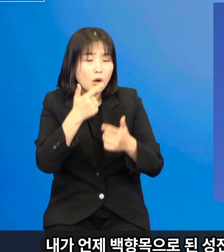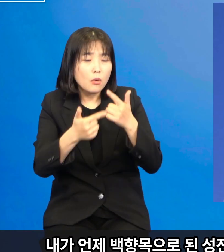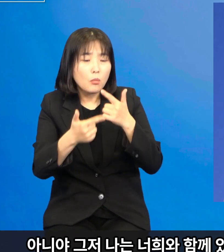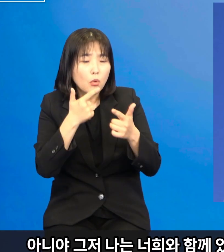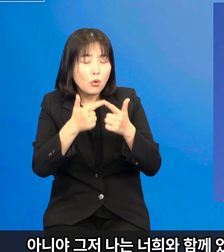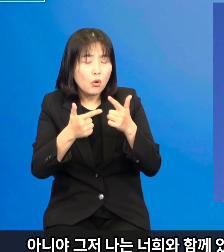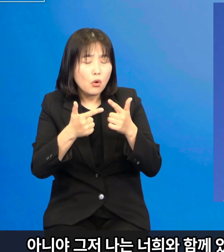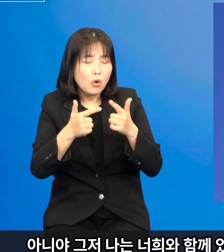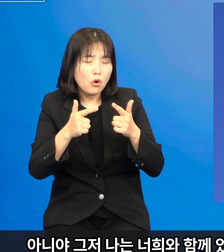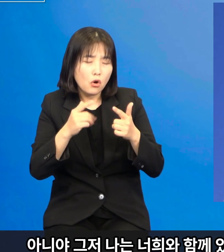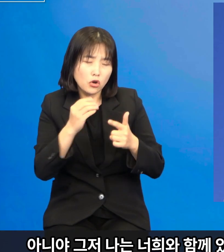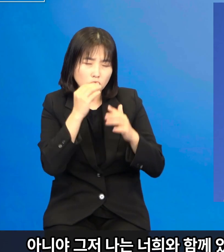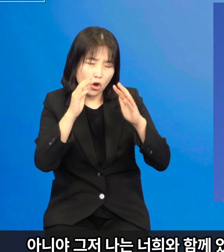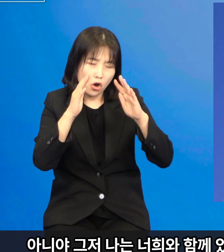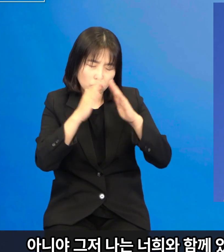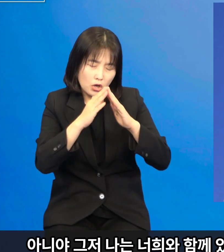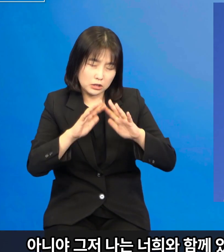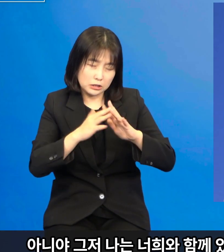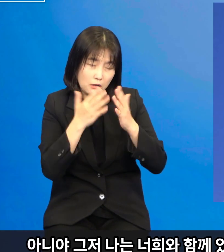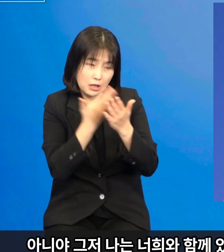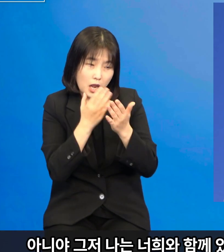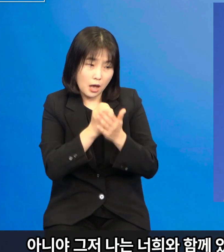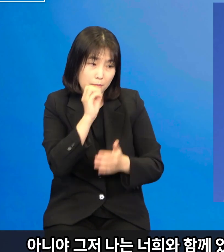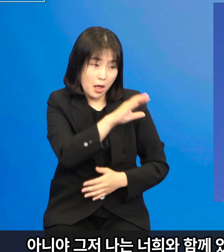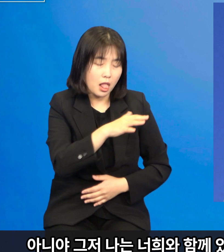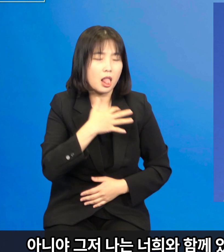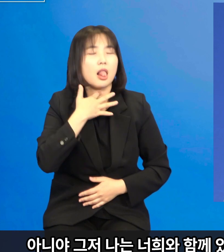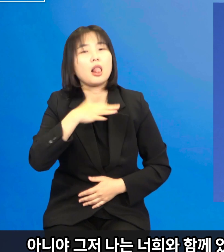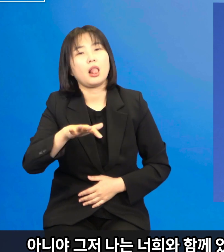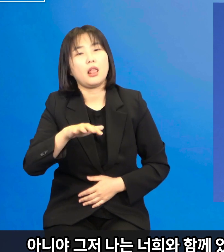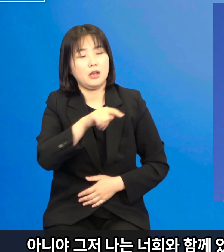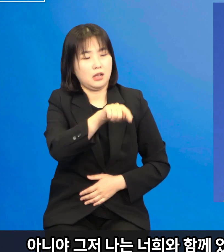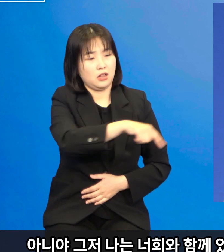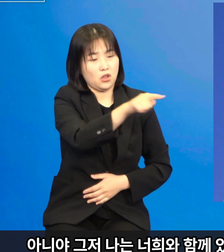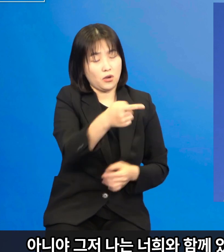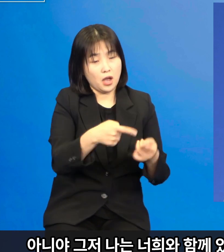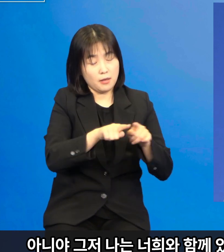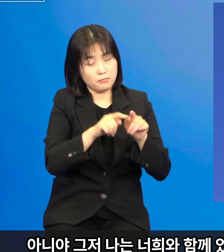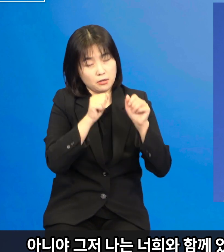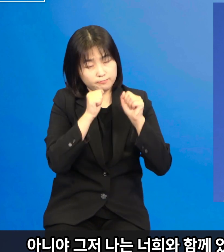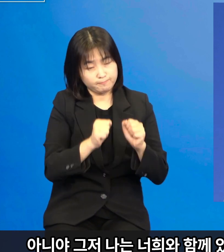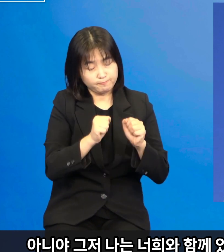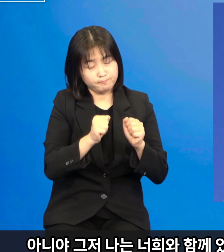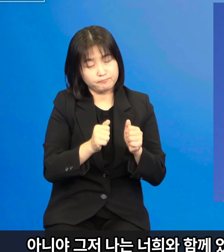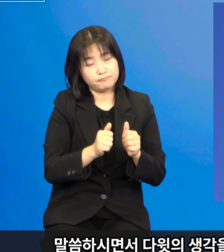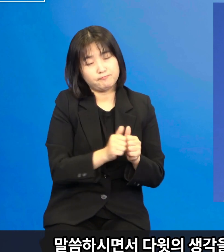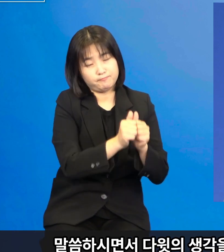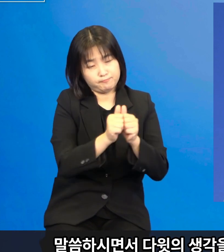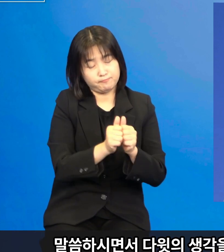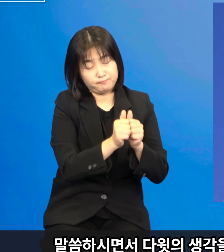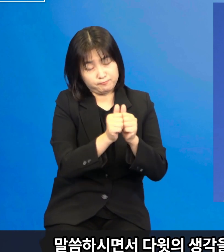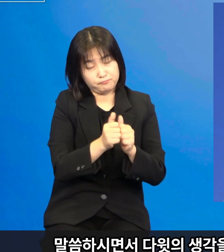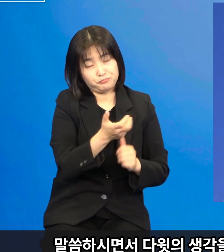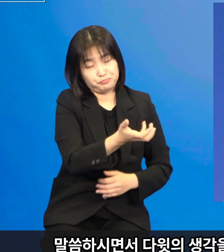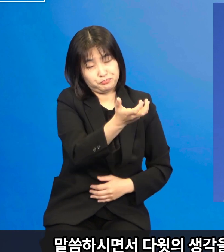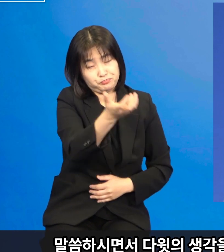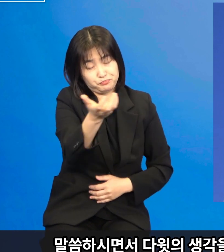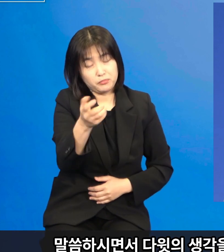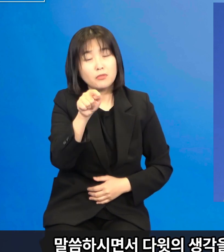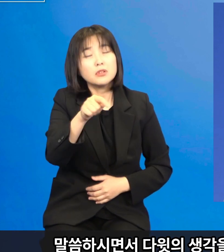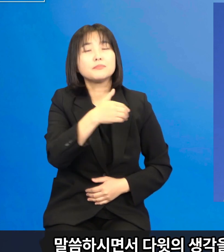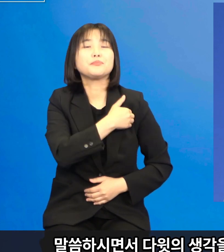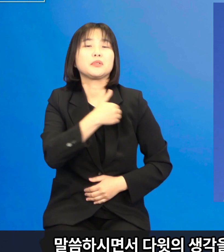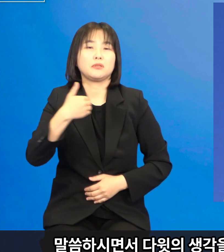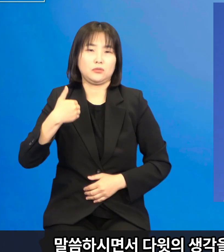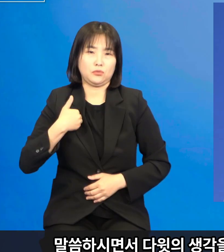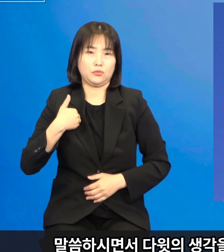있니? 아니야. 그저 나는 너희와 함께 있으면 그걸로 좋겠던 거다라고 말씀하시면서